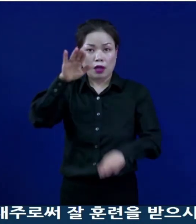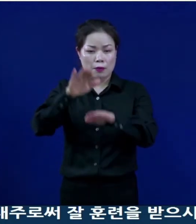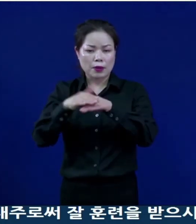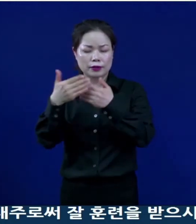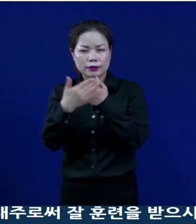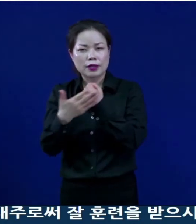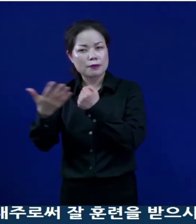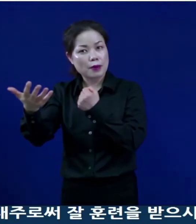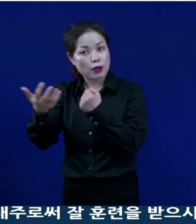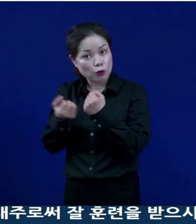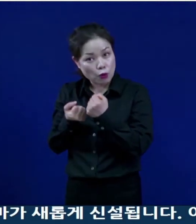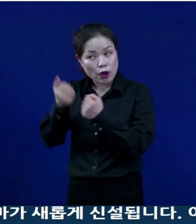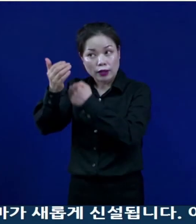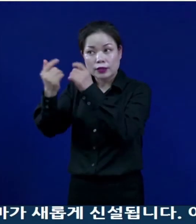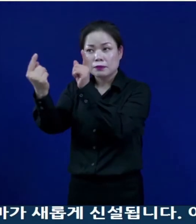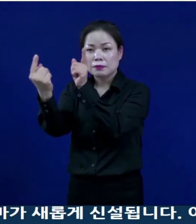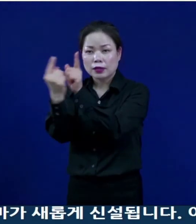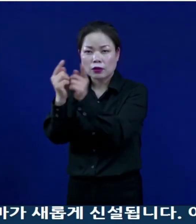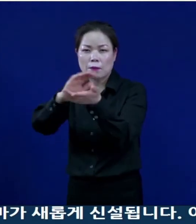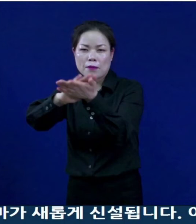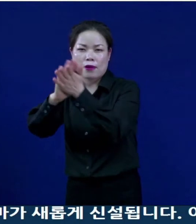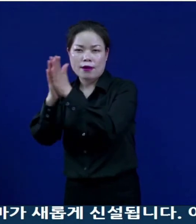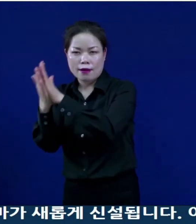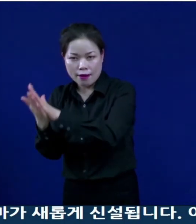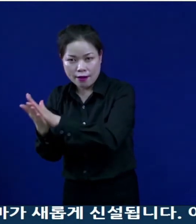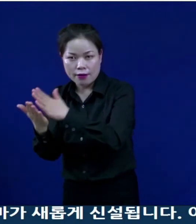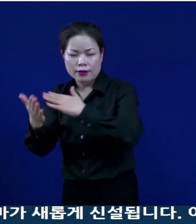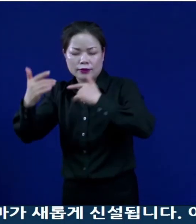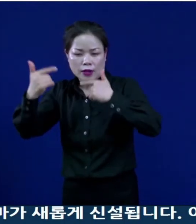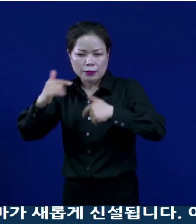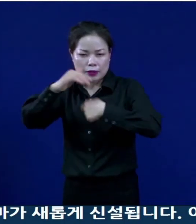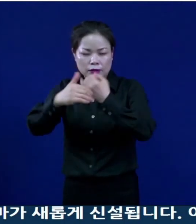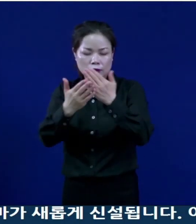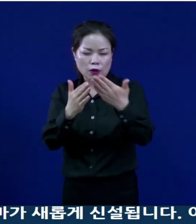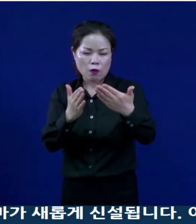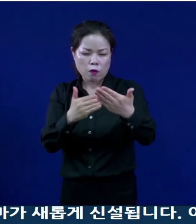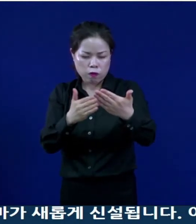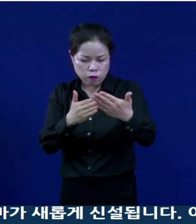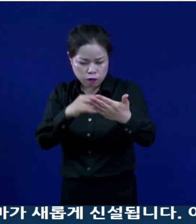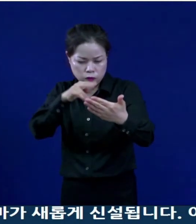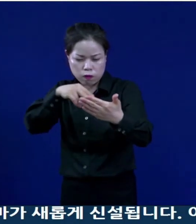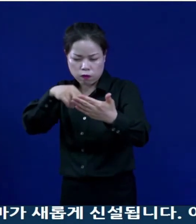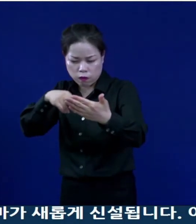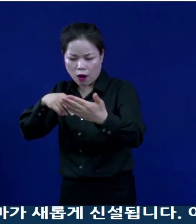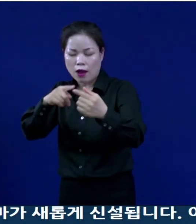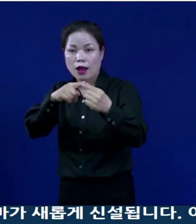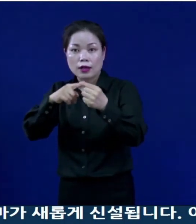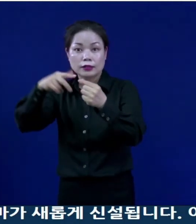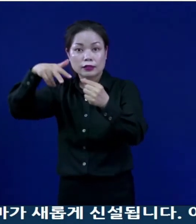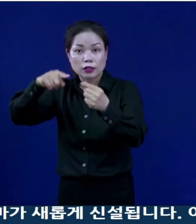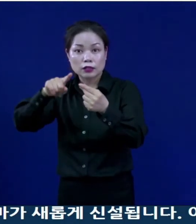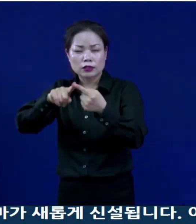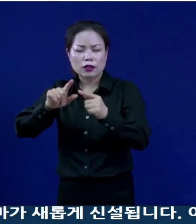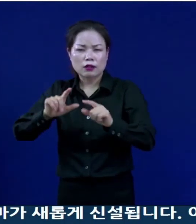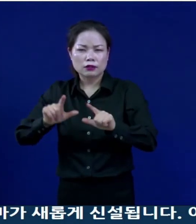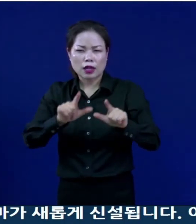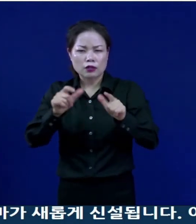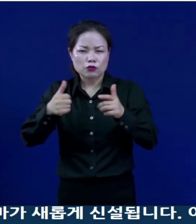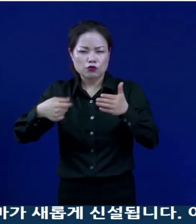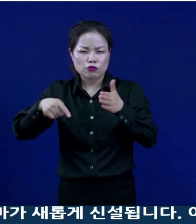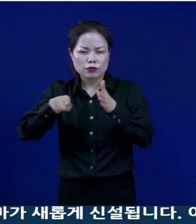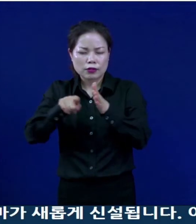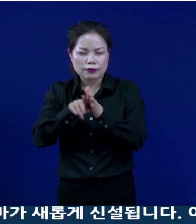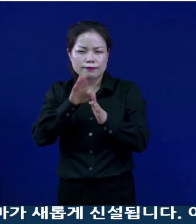은혜를 받고 하나님을 만나서 변화되고 그리고 날마다 성경을 읽고 성경 한 구절을 읽더라도 그대로 살아보려고